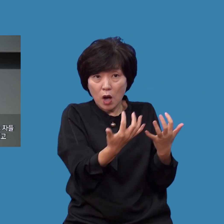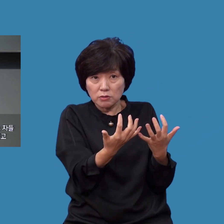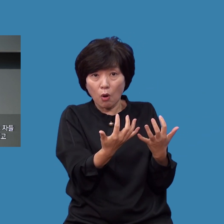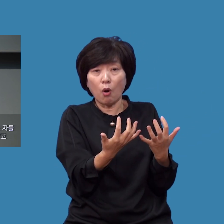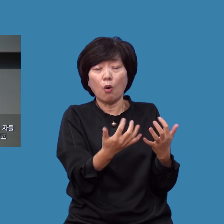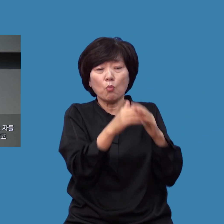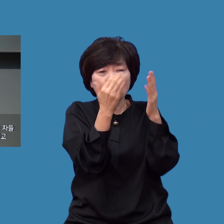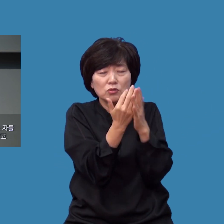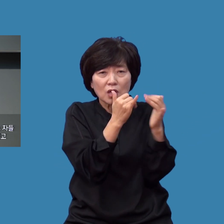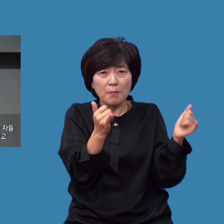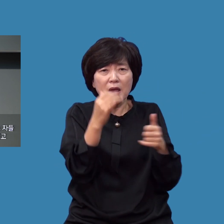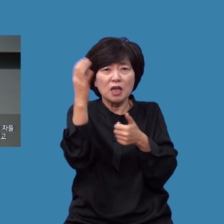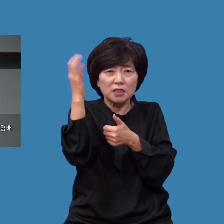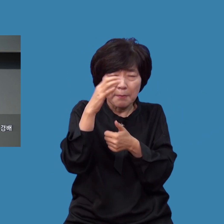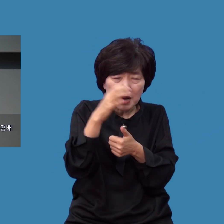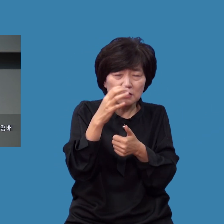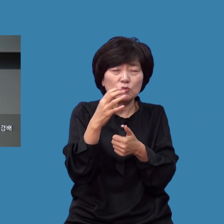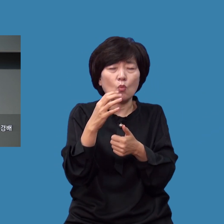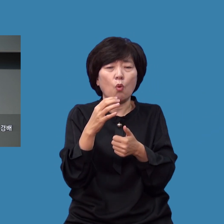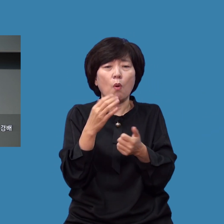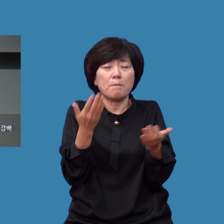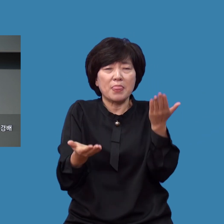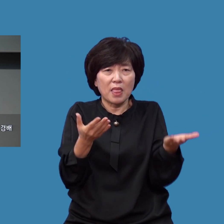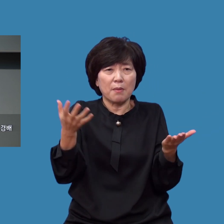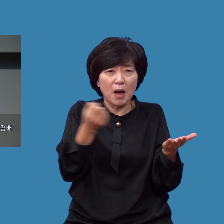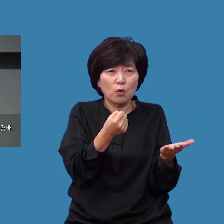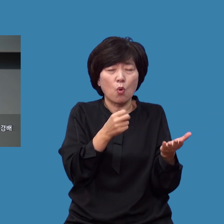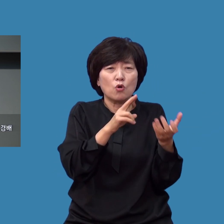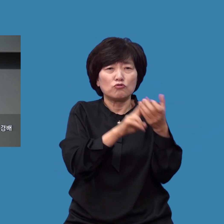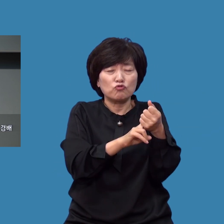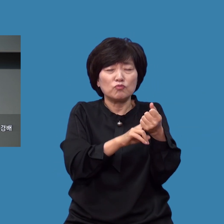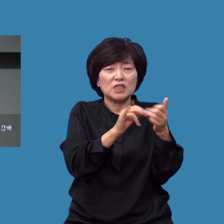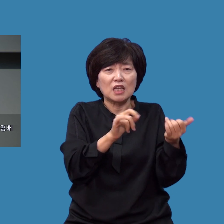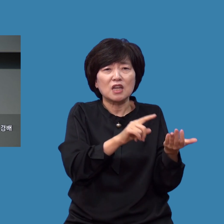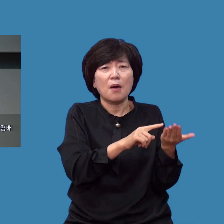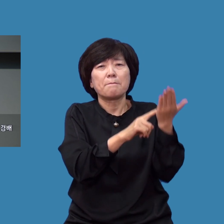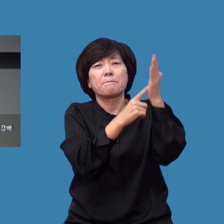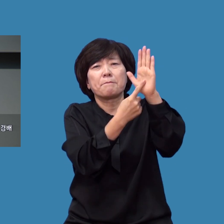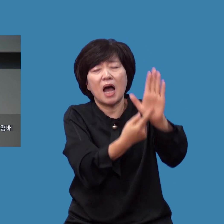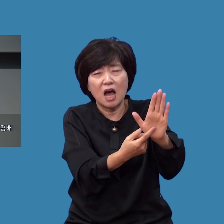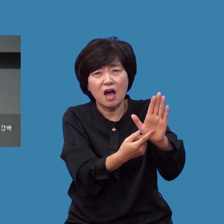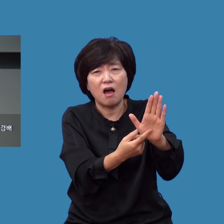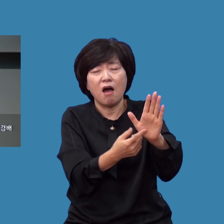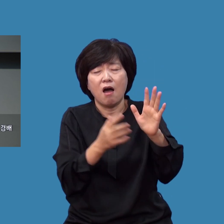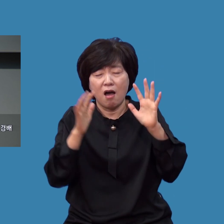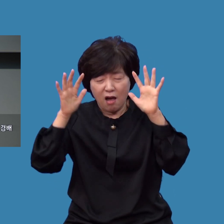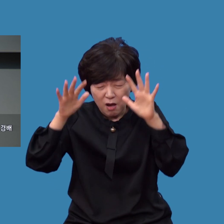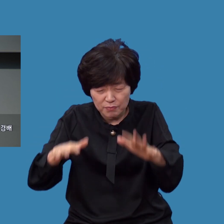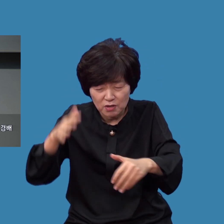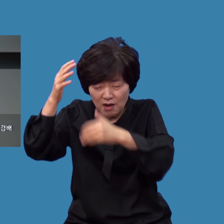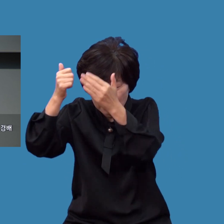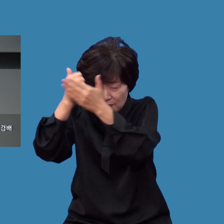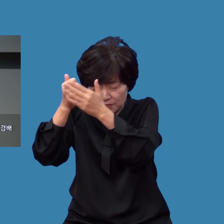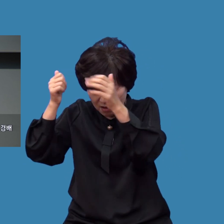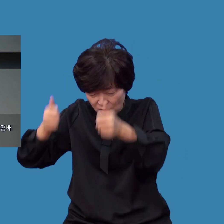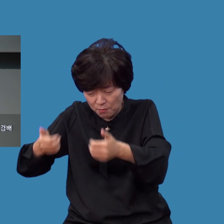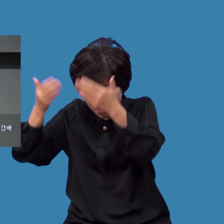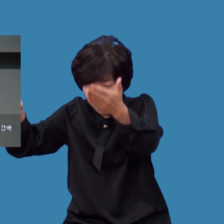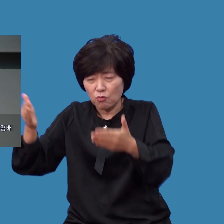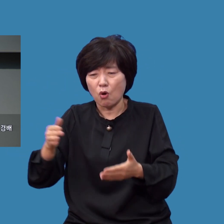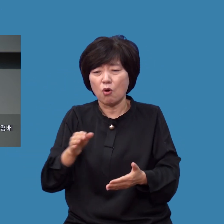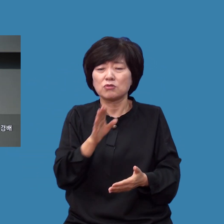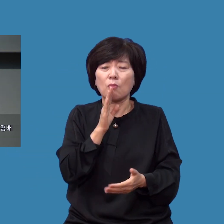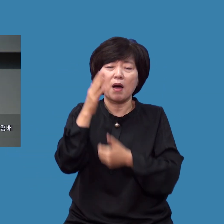책망을 들으며 모든 사람에게 판단을 받고 그 마음에 숨은 일들이 드러나게 되므로 엎드려 하나님께 경배하며 하나님이 참으로 너희